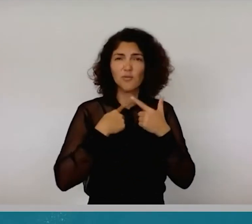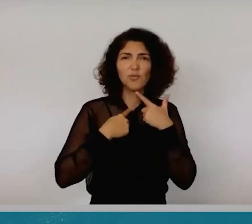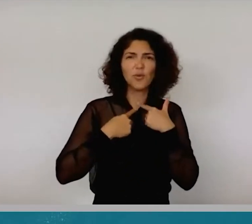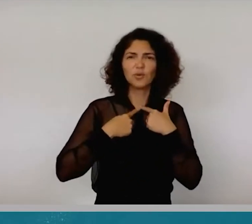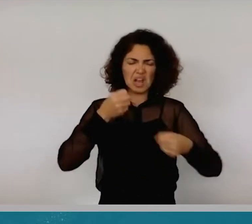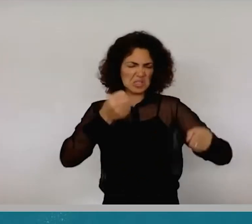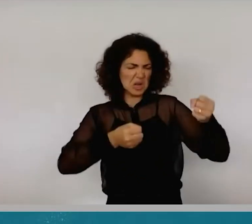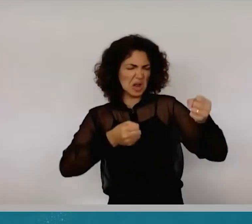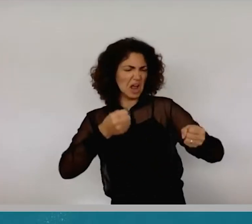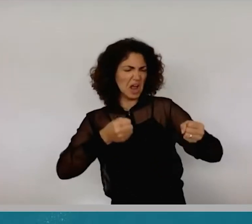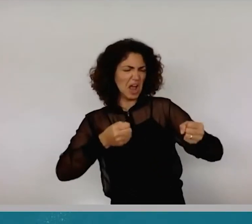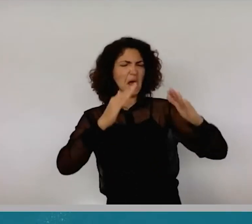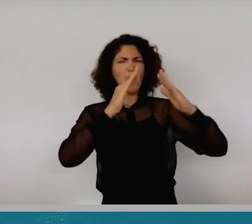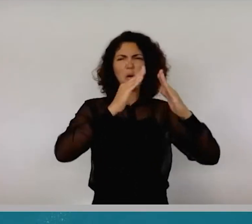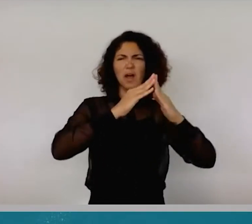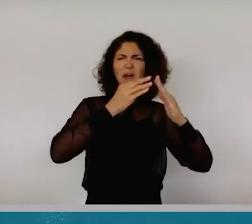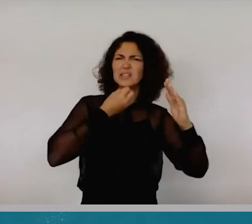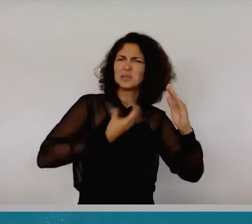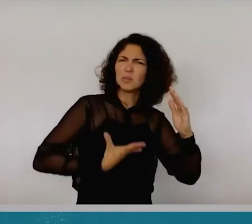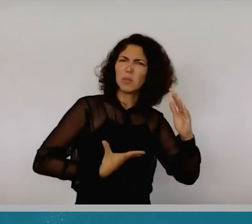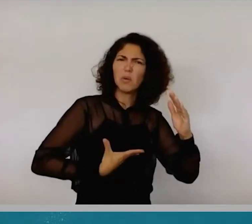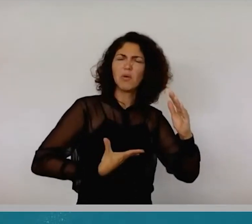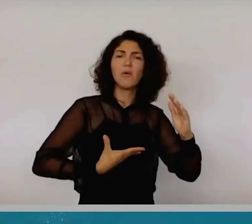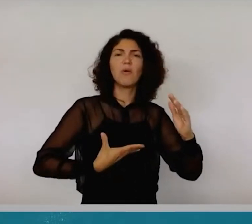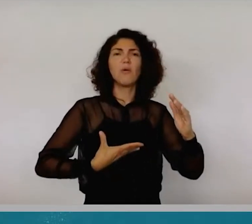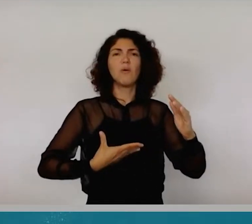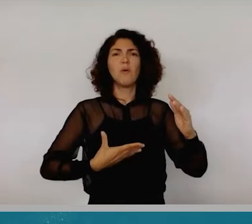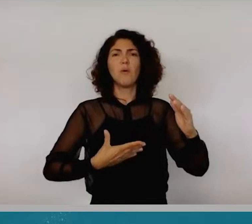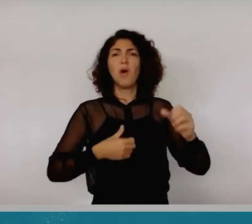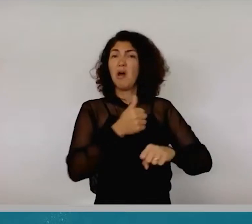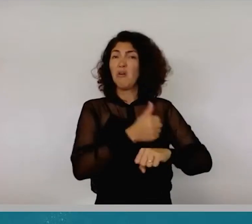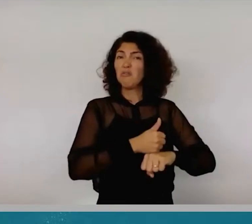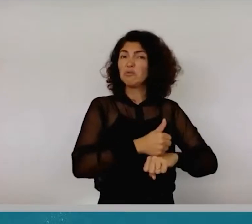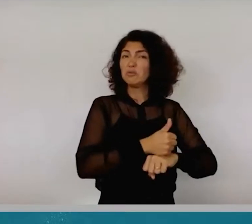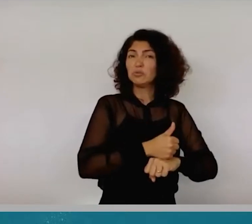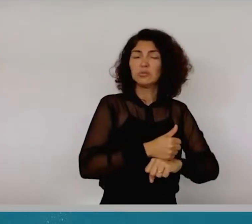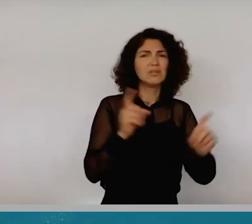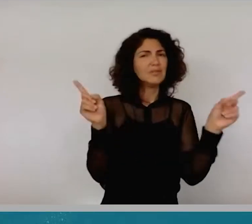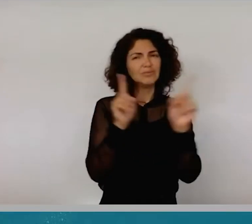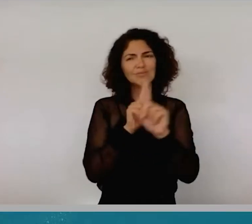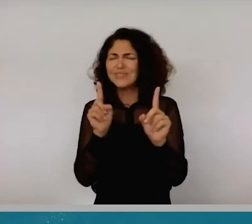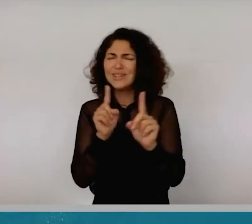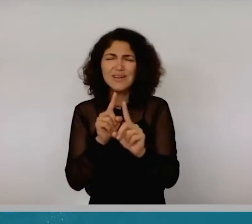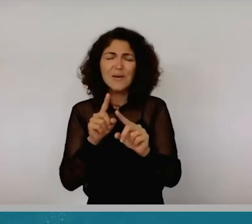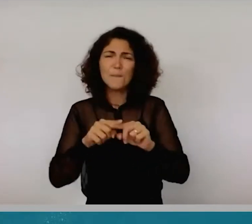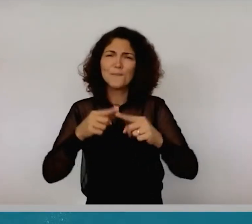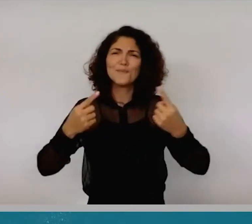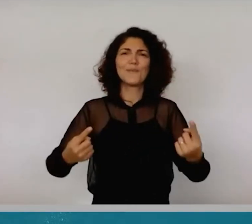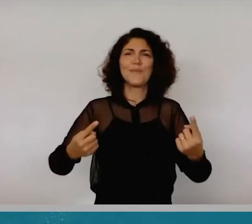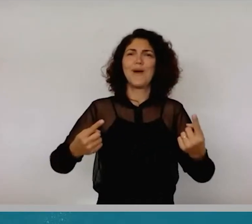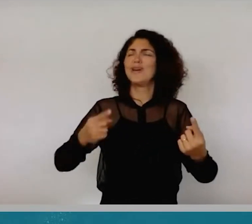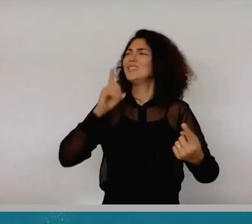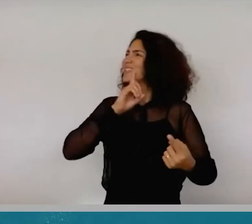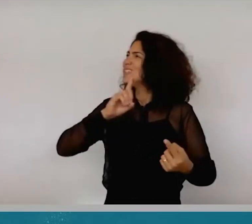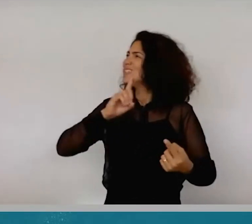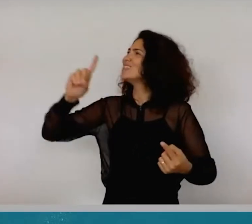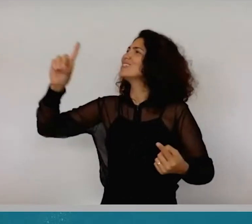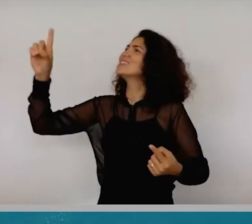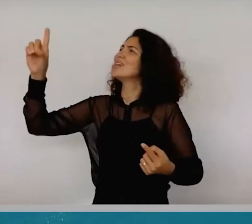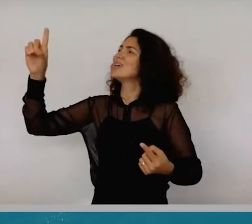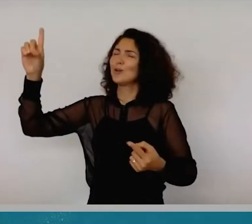outro tem, não. Nós queremos, irmãos, nós queremos aquele que suporta com